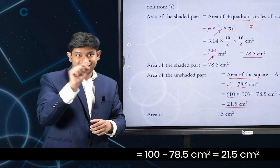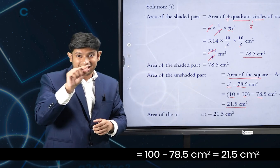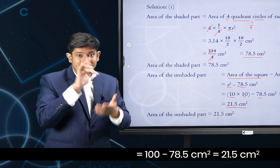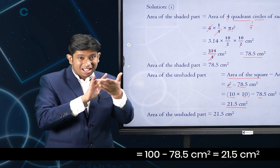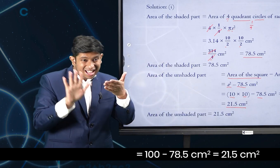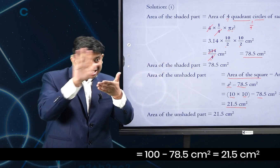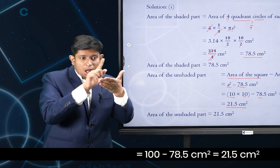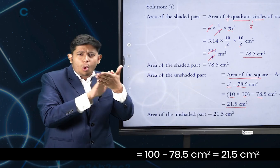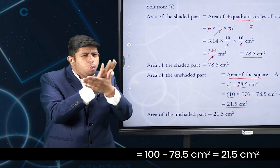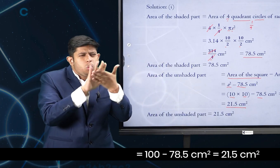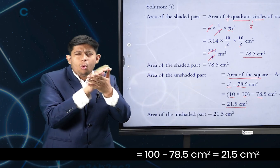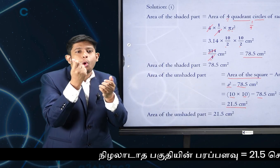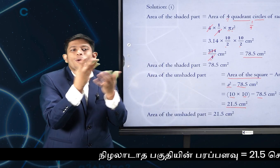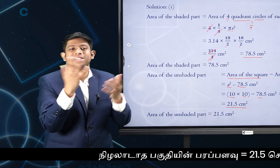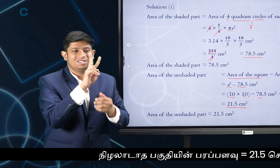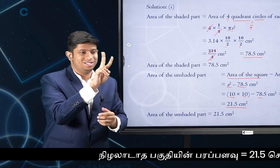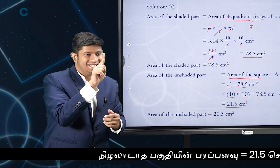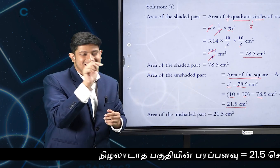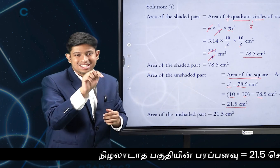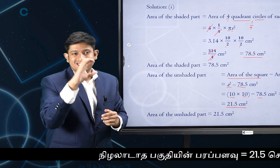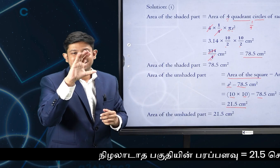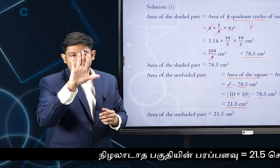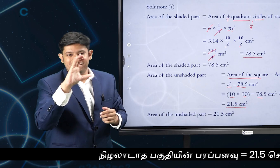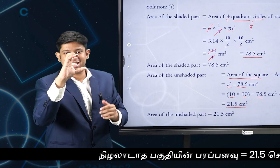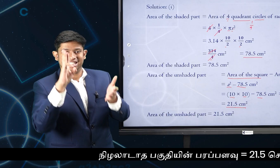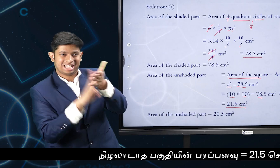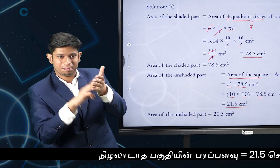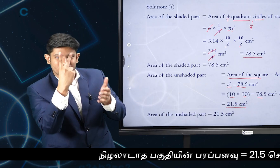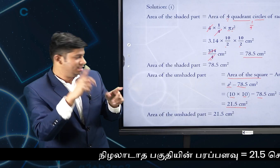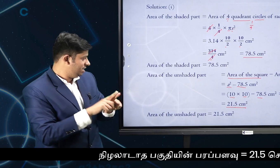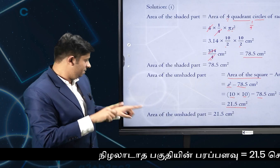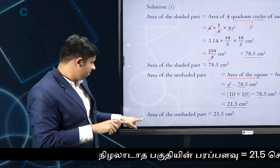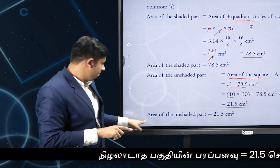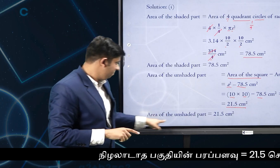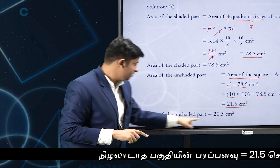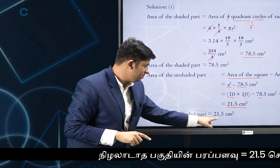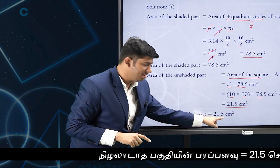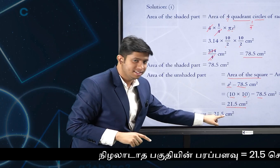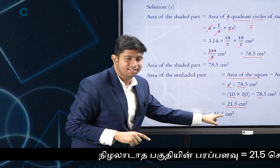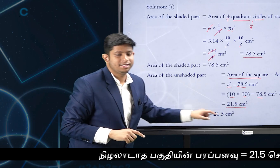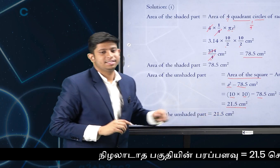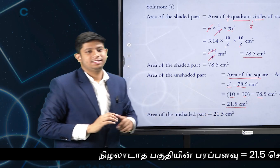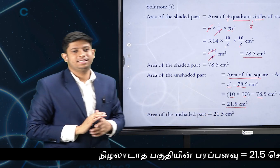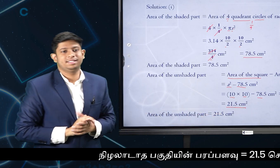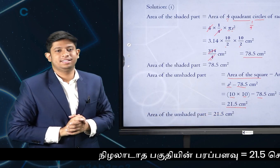சென்டிமீட்டர் மேலிலக்கு 2. நிழலாடாத பகுதியின் பரப்பளவு ஈடு 21.5